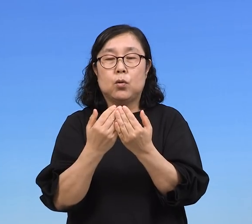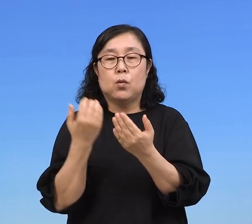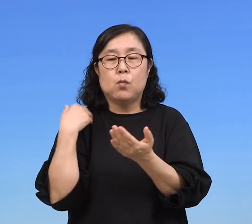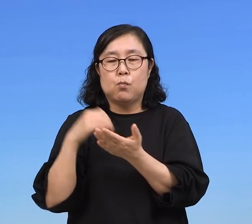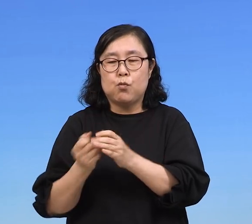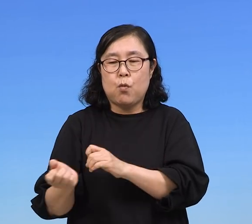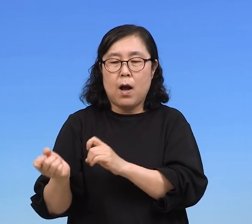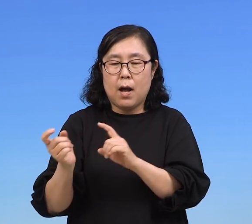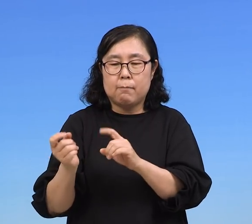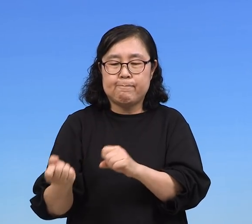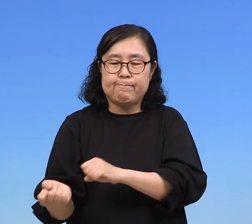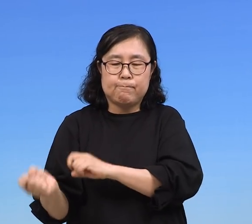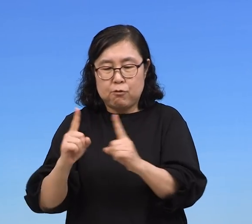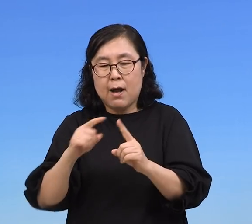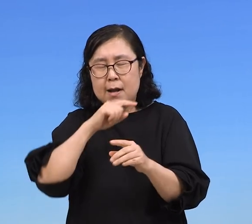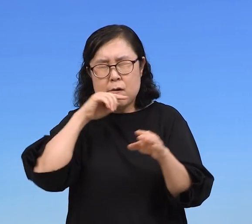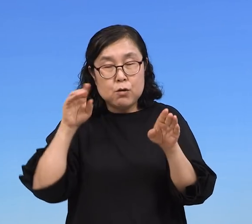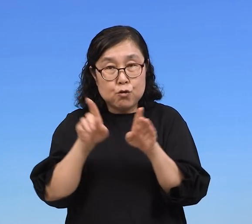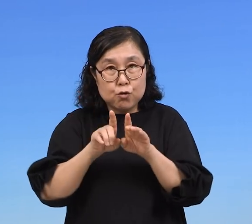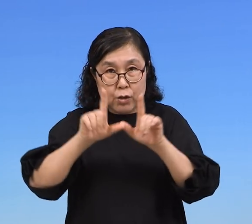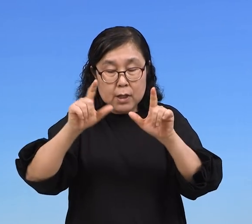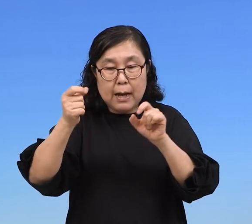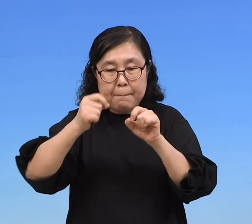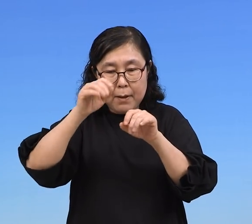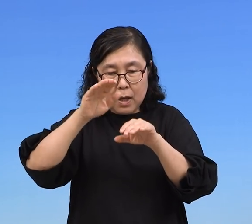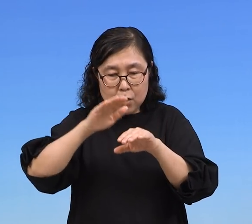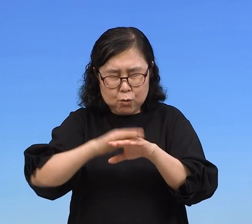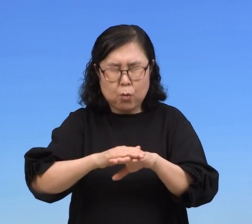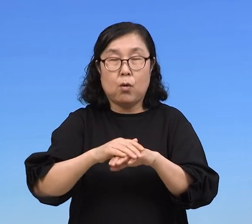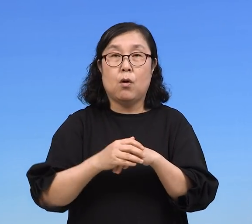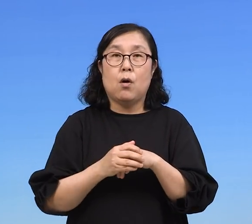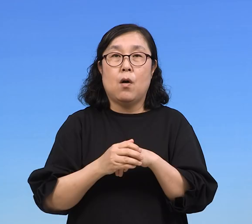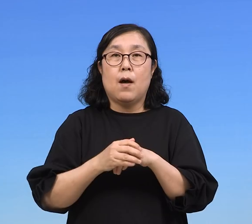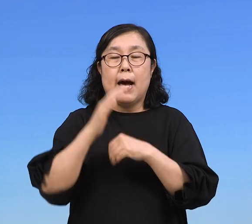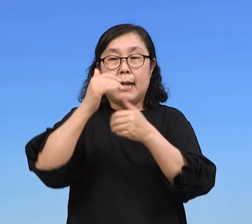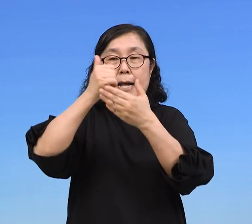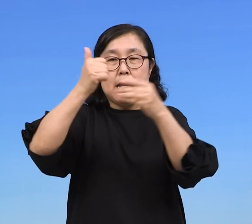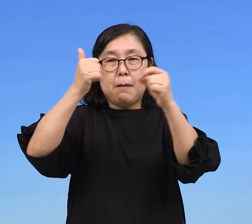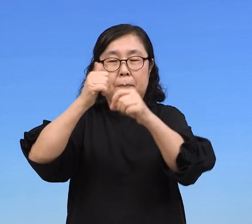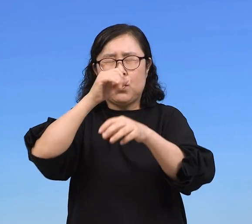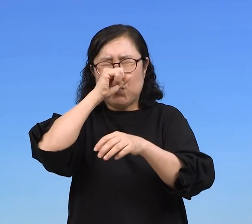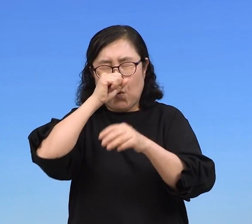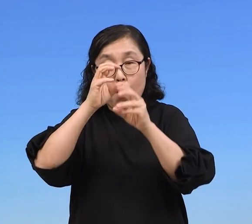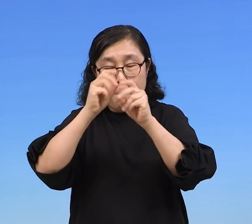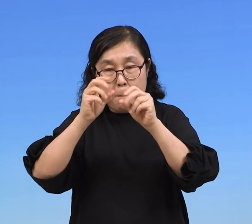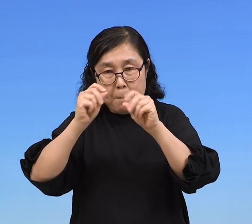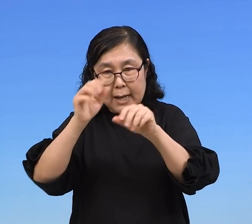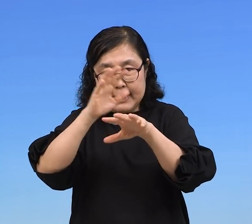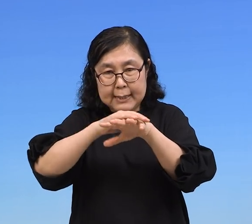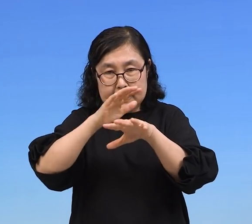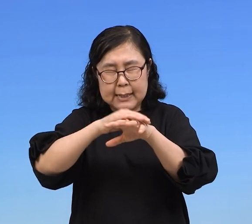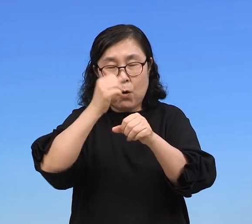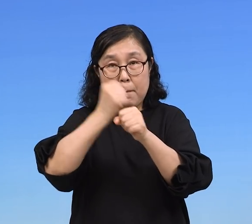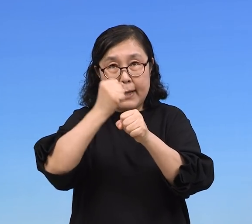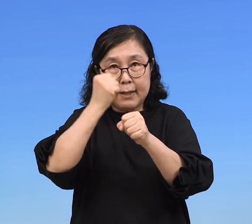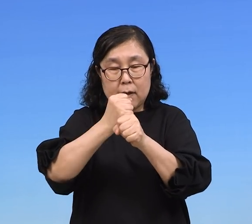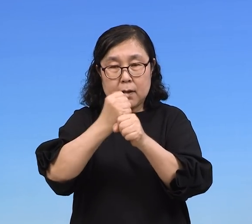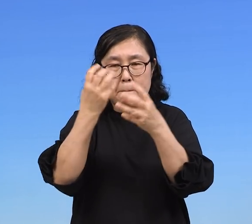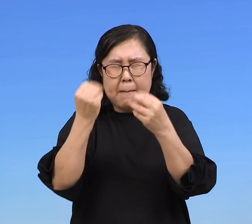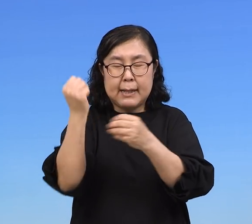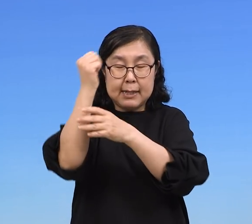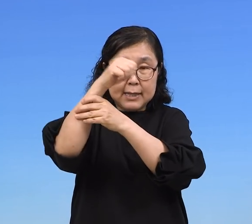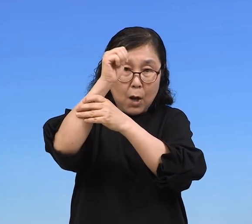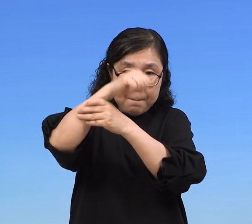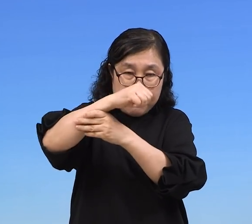모두가 다 부활주의를 앞두고 하나님 앞에서 옥토, 좋은 밭이 돼 30배, 60배, 100배의